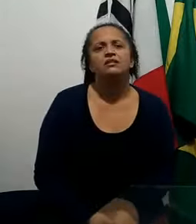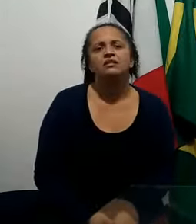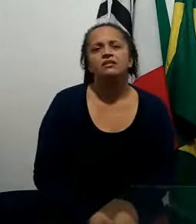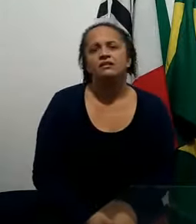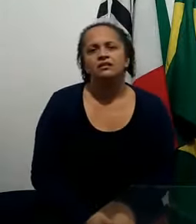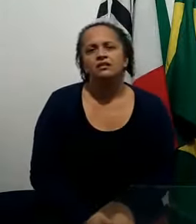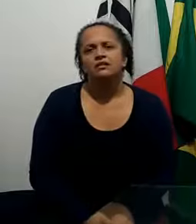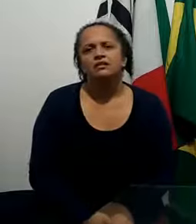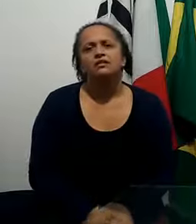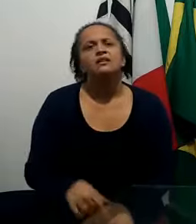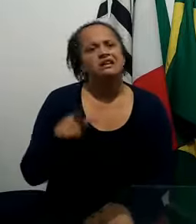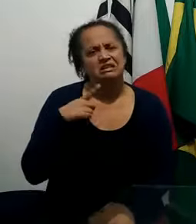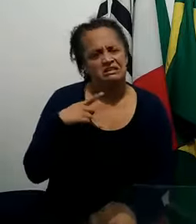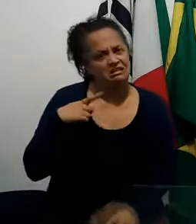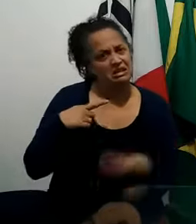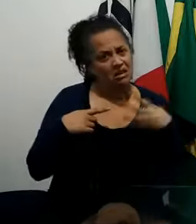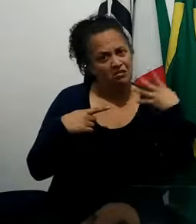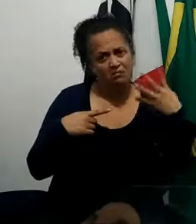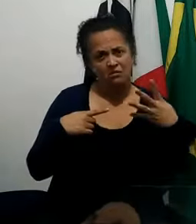vem a quarta trombeta.